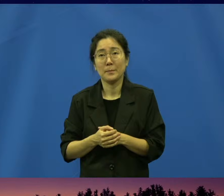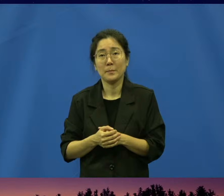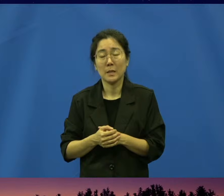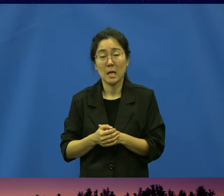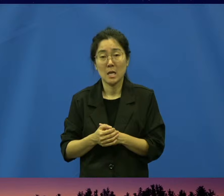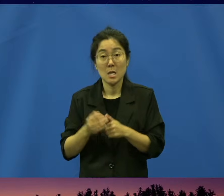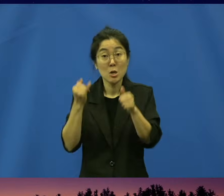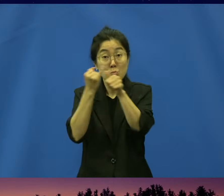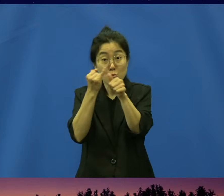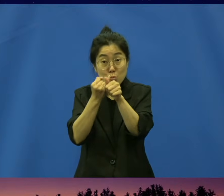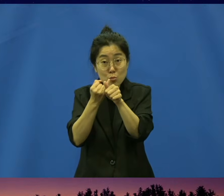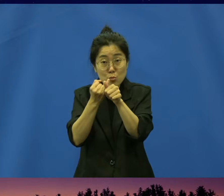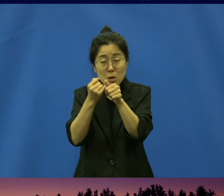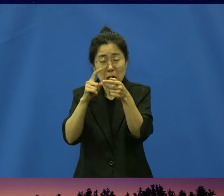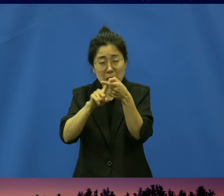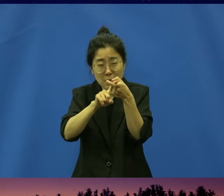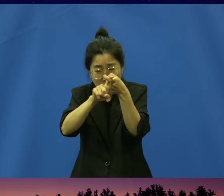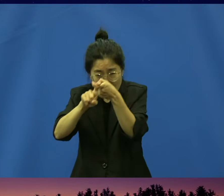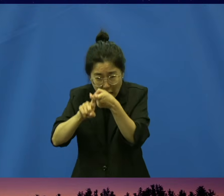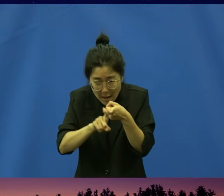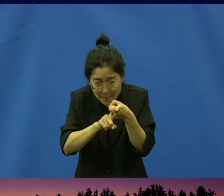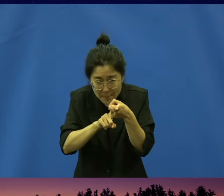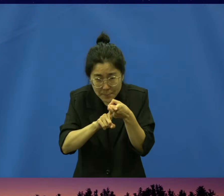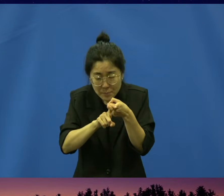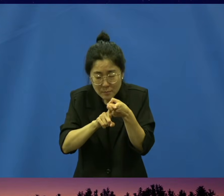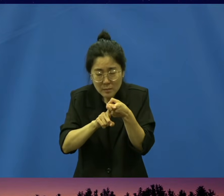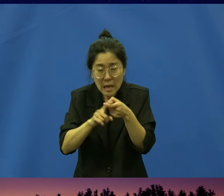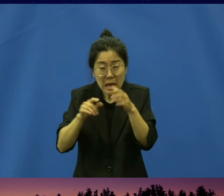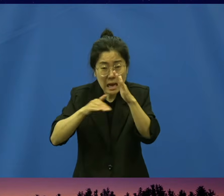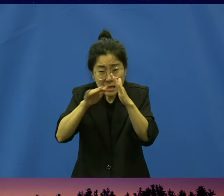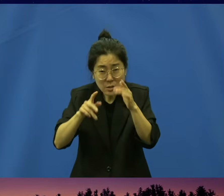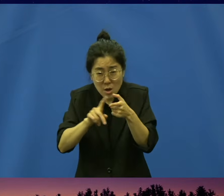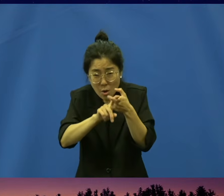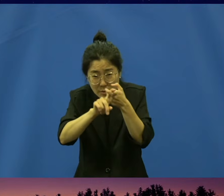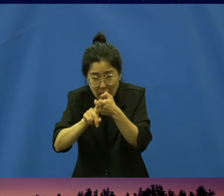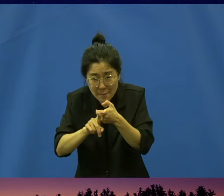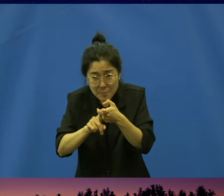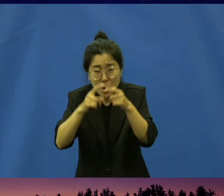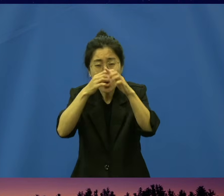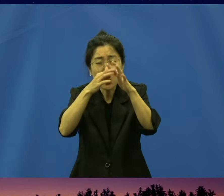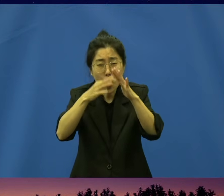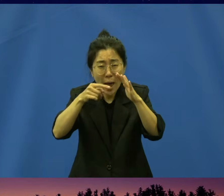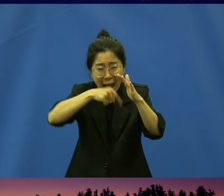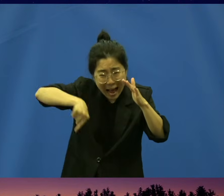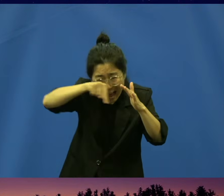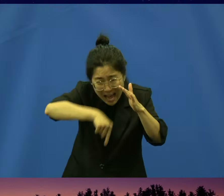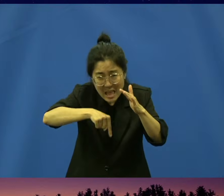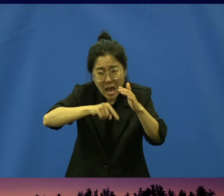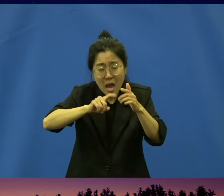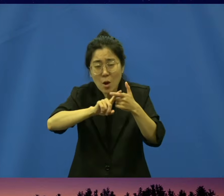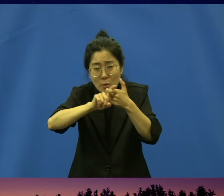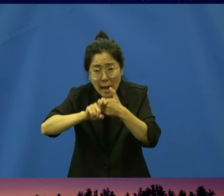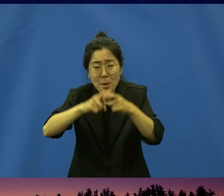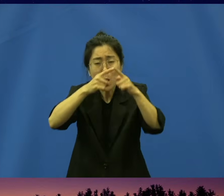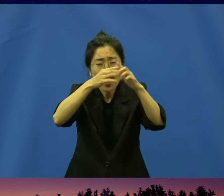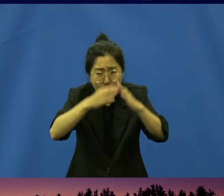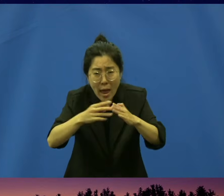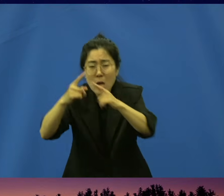가정의 연합, 지역 교회의 연합, 교회들 간의 연합, 교단들 간의